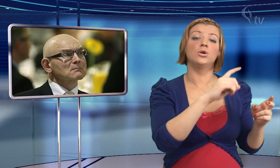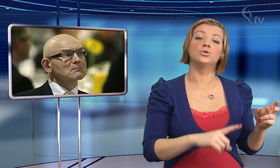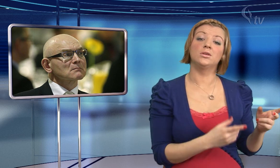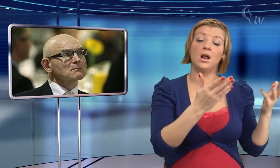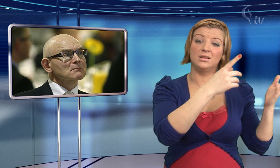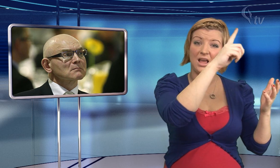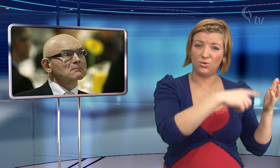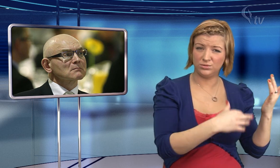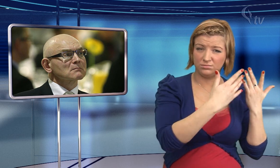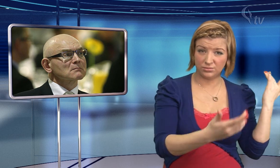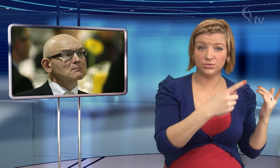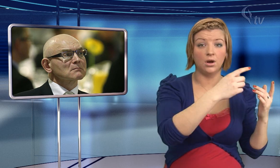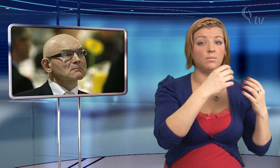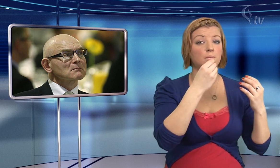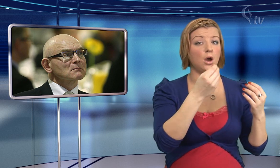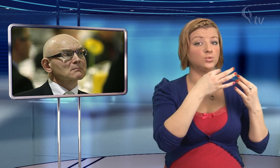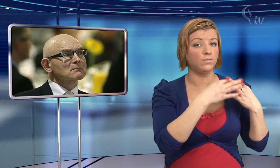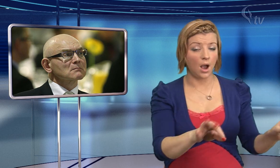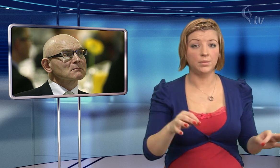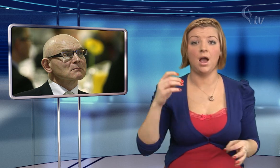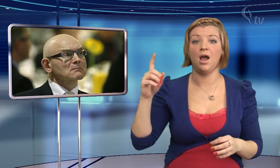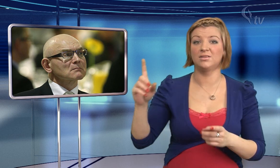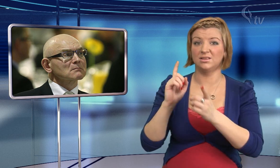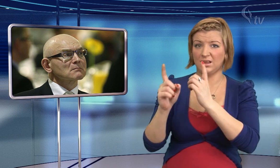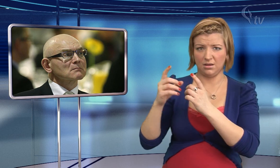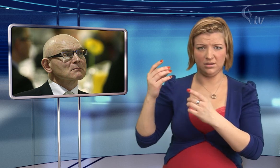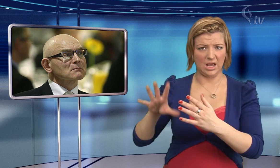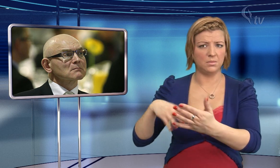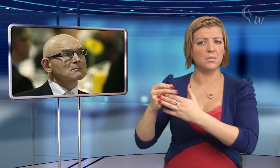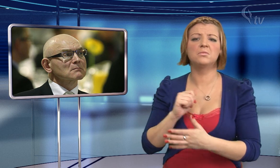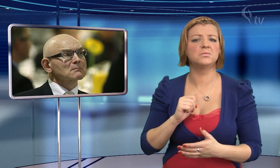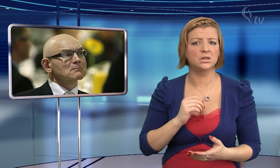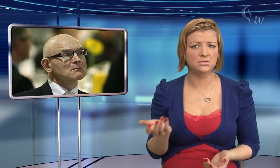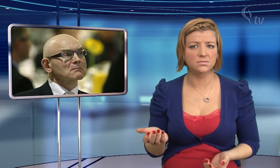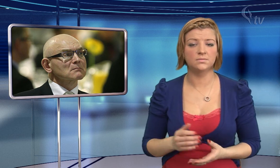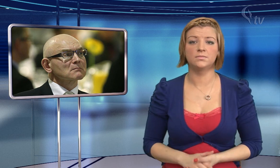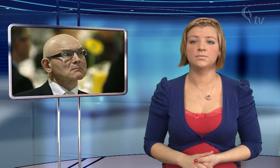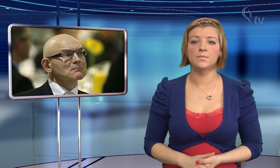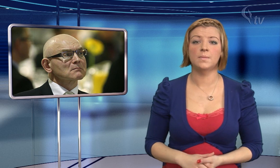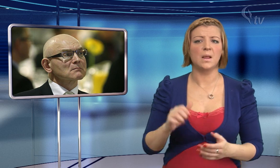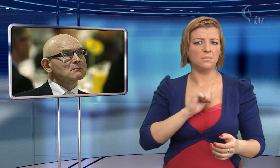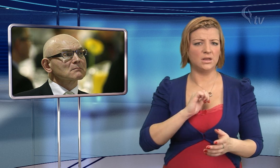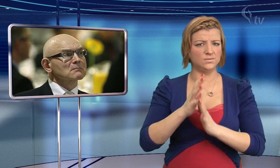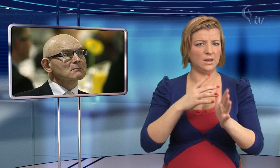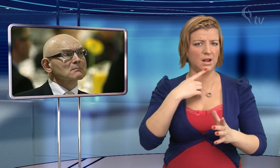sotsiaalteenustest ning miks on viipekeele tõlketeenus erinevalt käibemaksuseaduses nimetatud sotsiaalteenustest